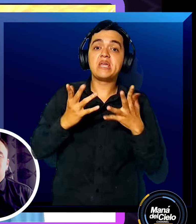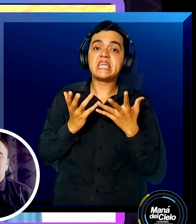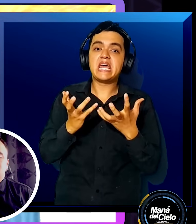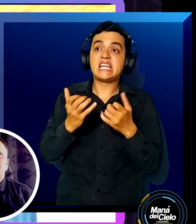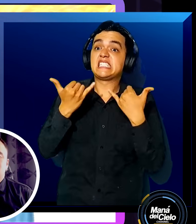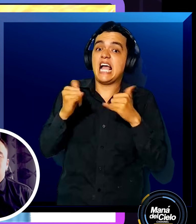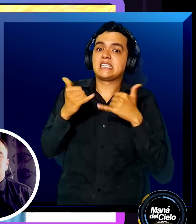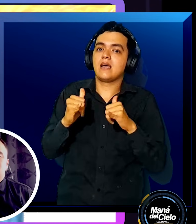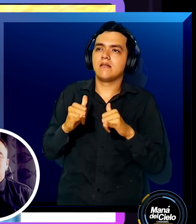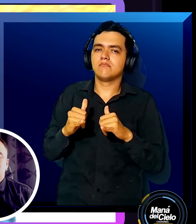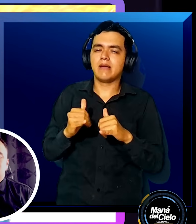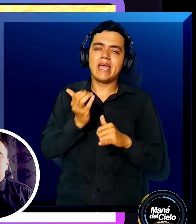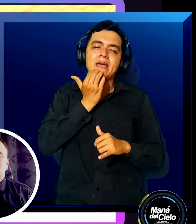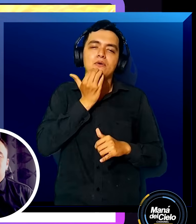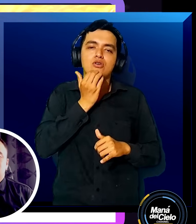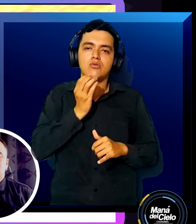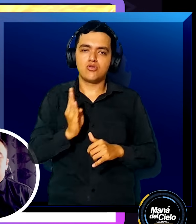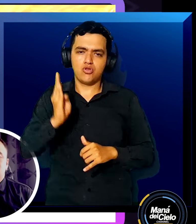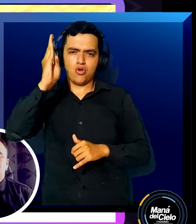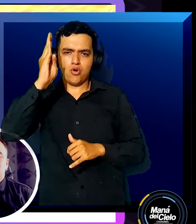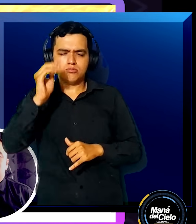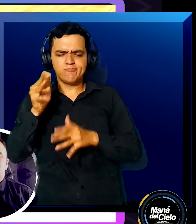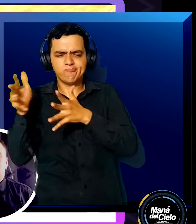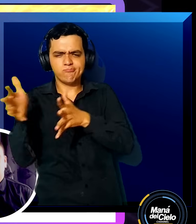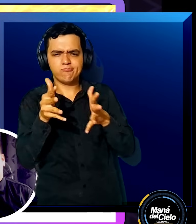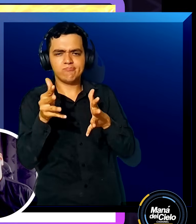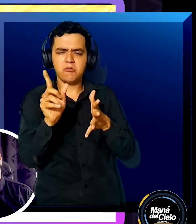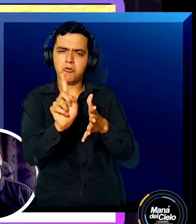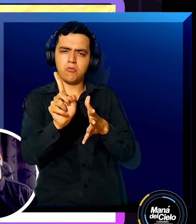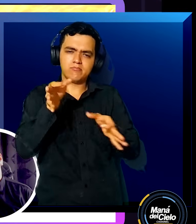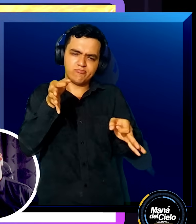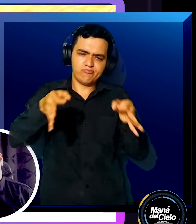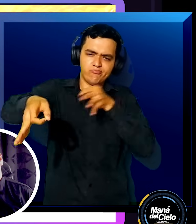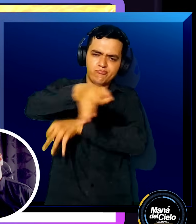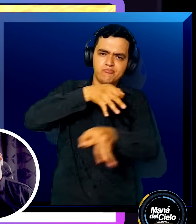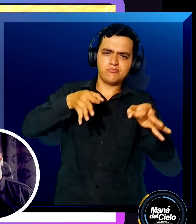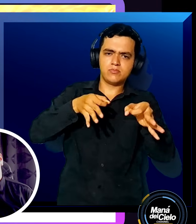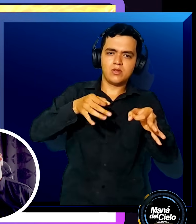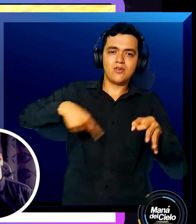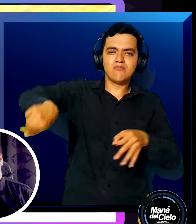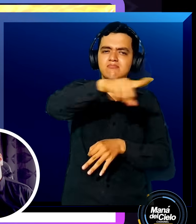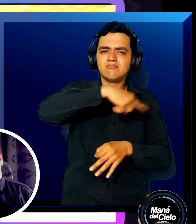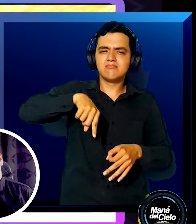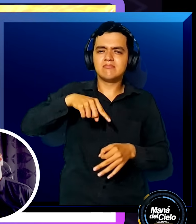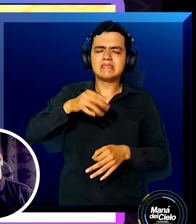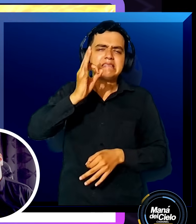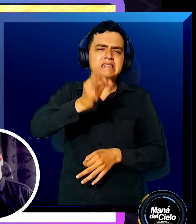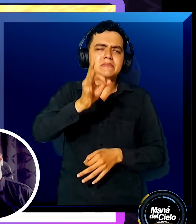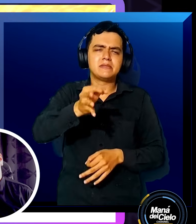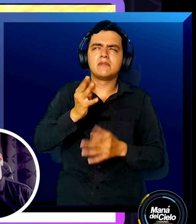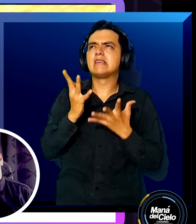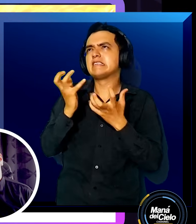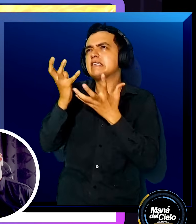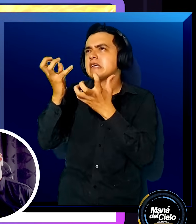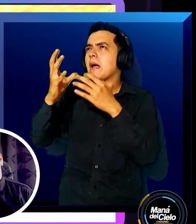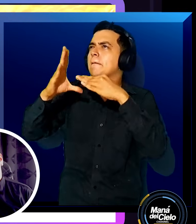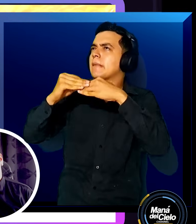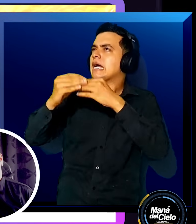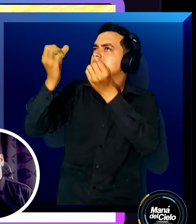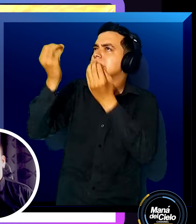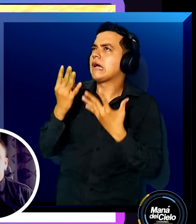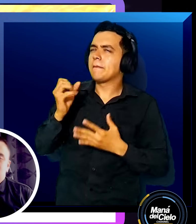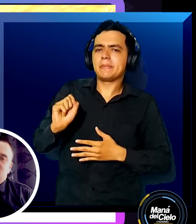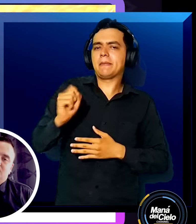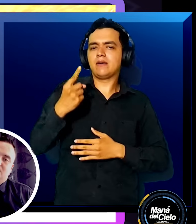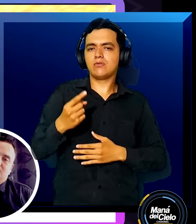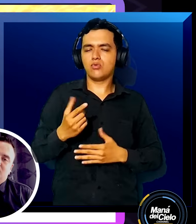comer? ¿Qué habréis de vestir? Porque vuestro Padre que está en los cielos sabe de qué cosas tenéis necesidad.